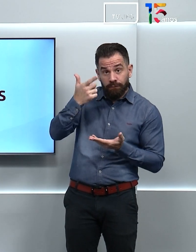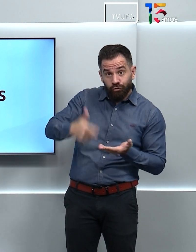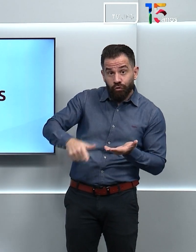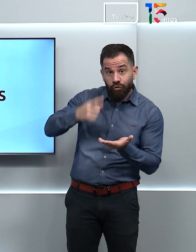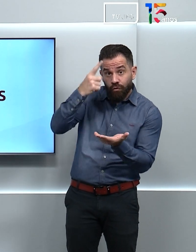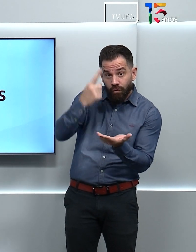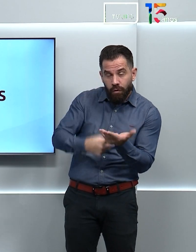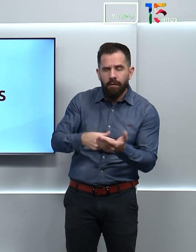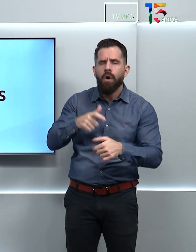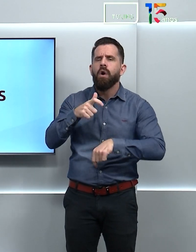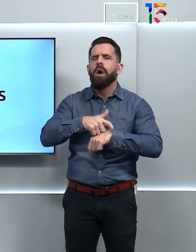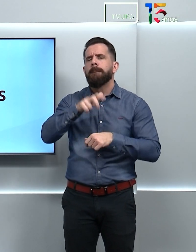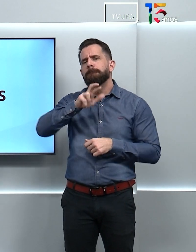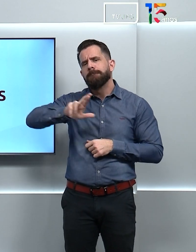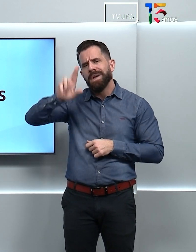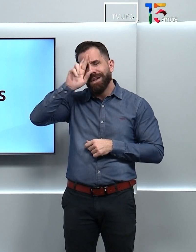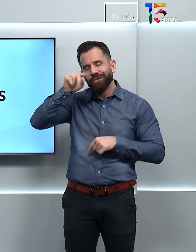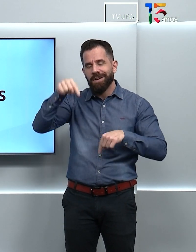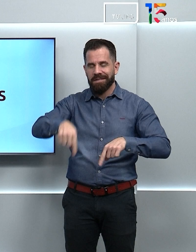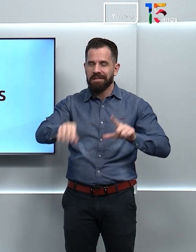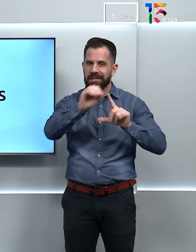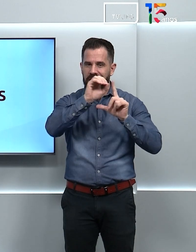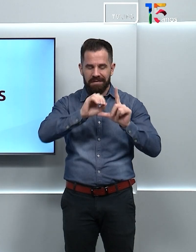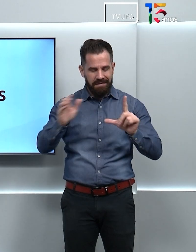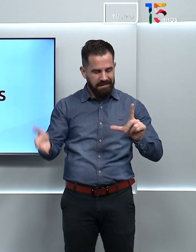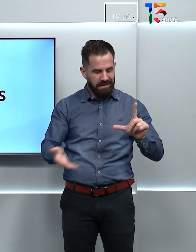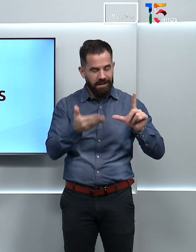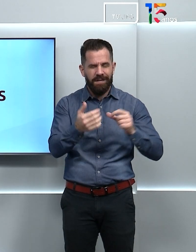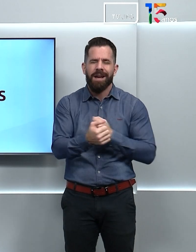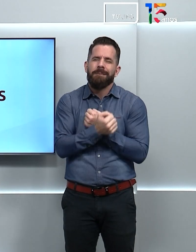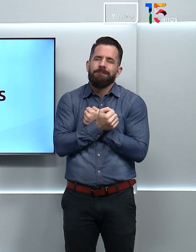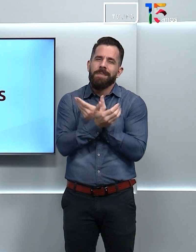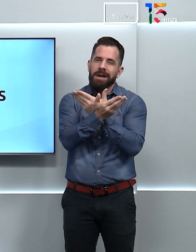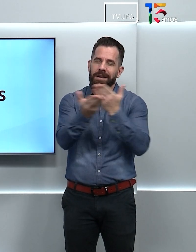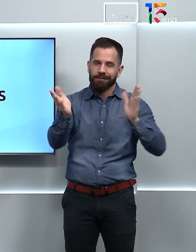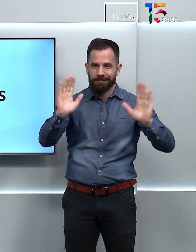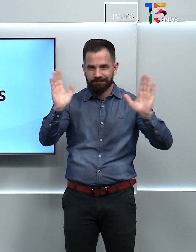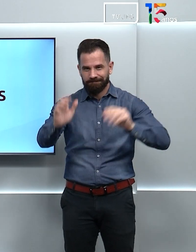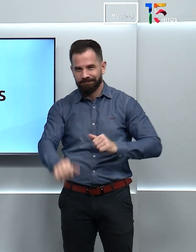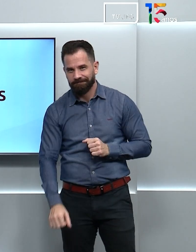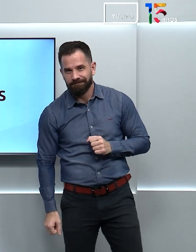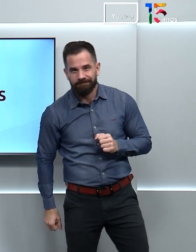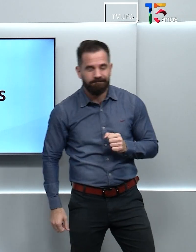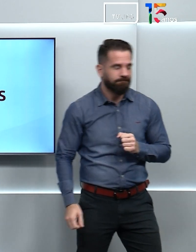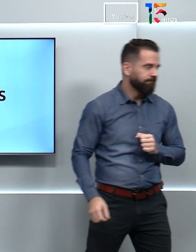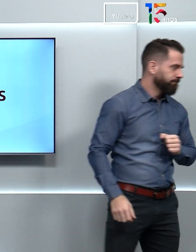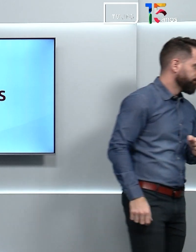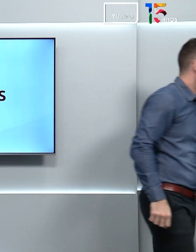conexões ao meio-dia aqui na TV UFG. Forte abraço, até mais, tchau, tchau.